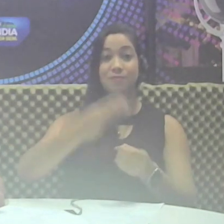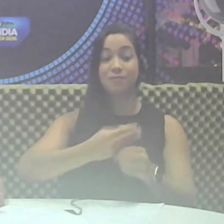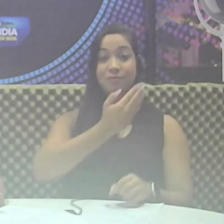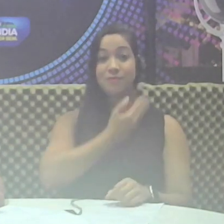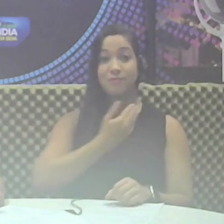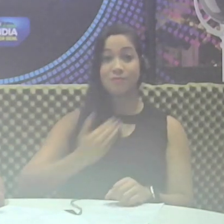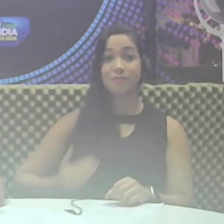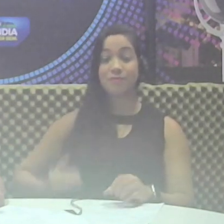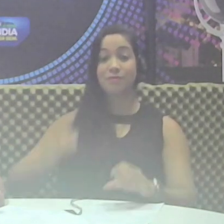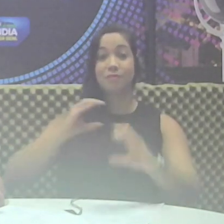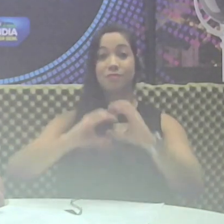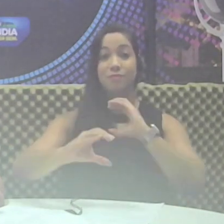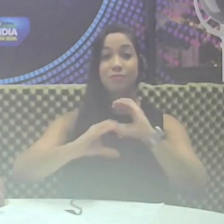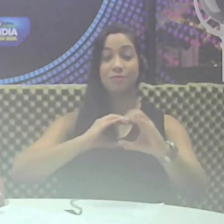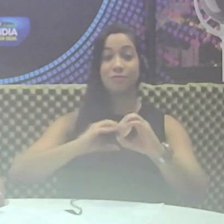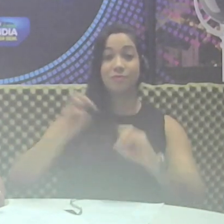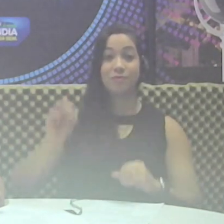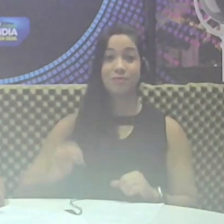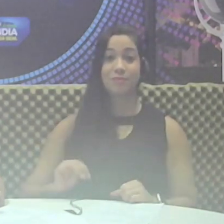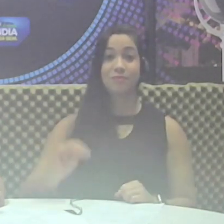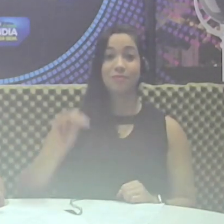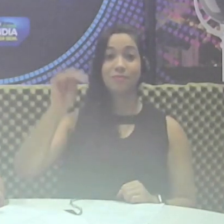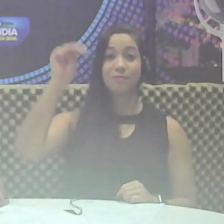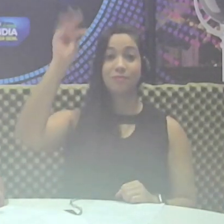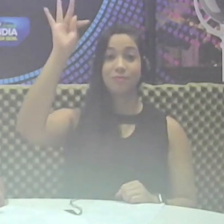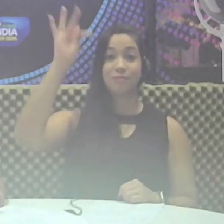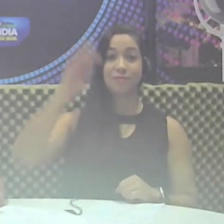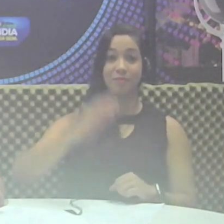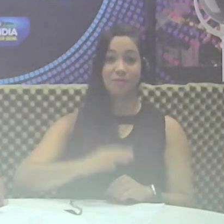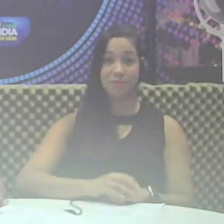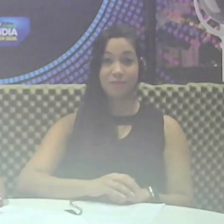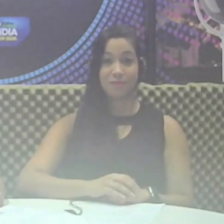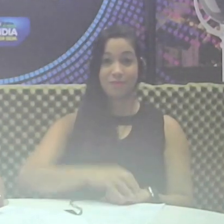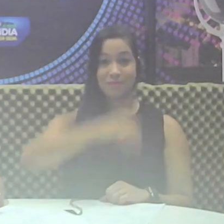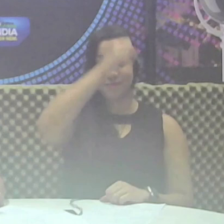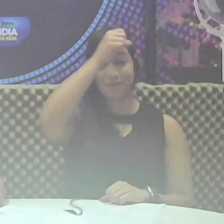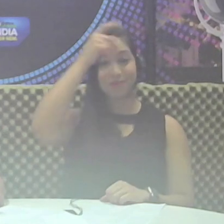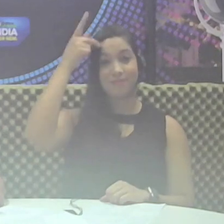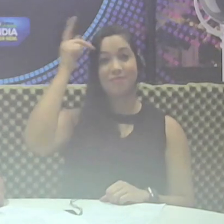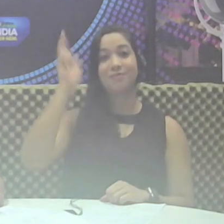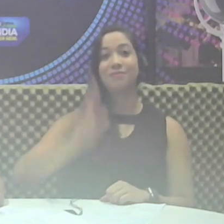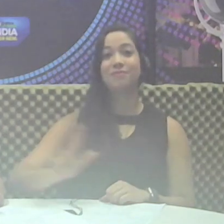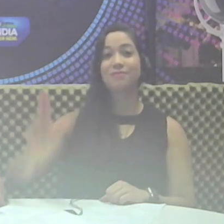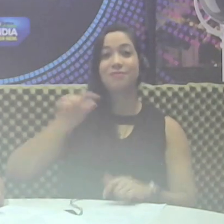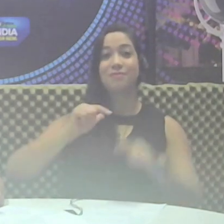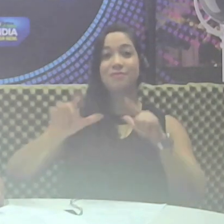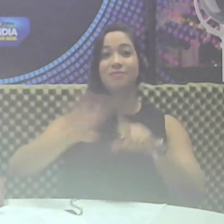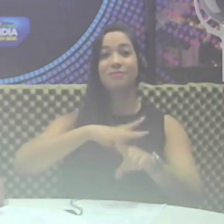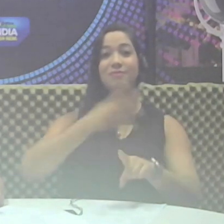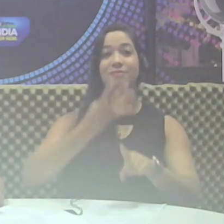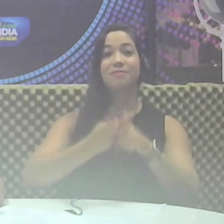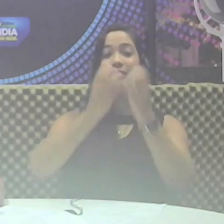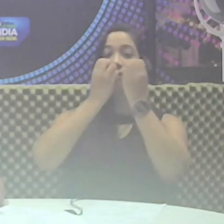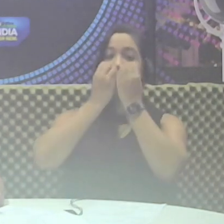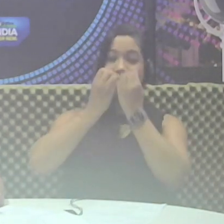Governo e Comunicação, Marco Túlio de Castro Kalimann. Prefeitura de Uberlândia. Fazer mais, fazer